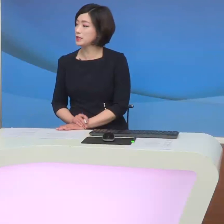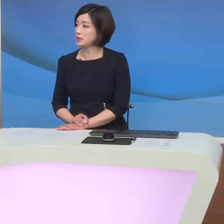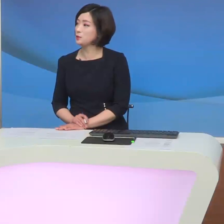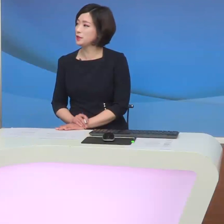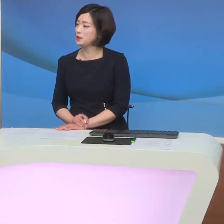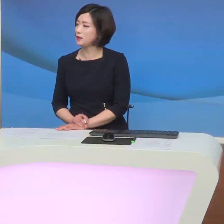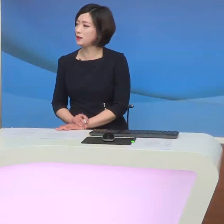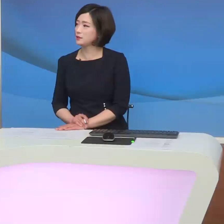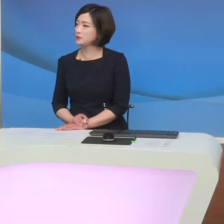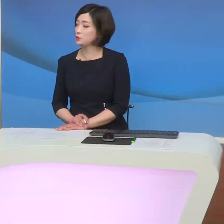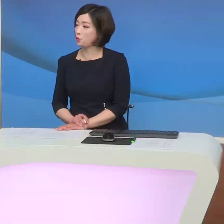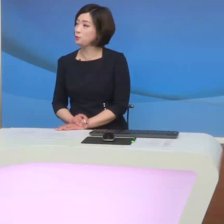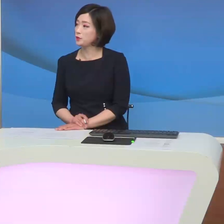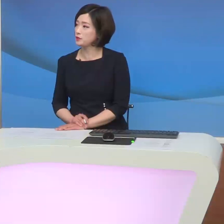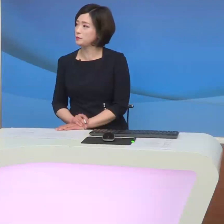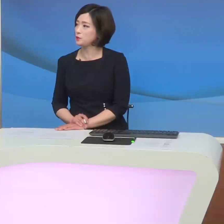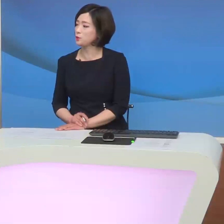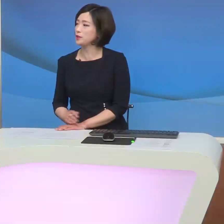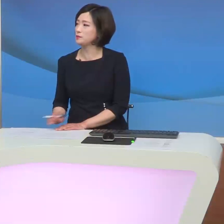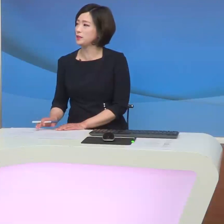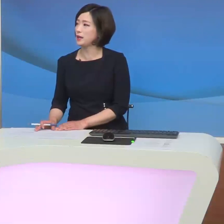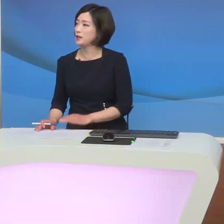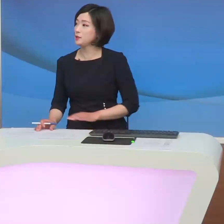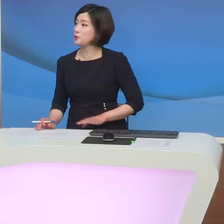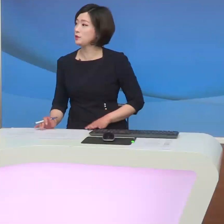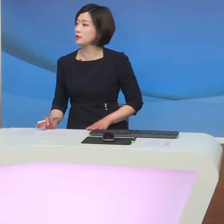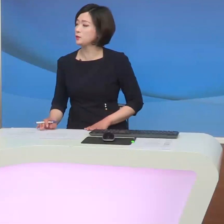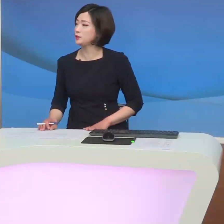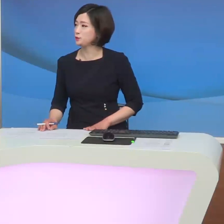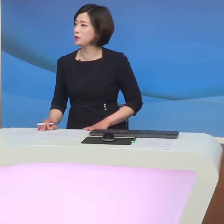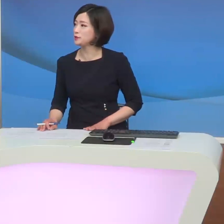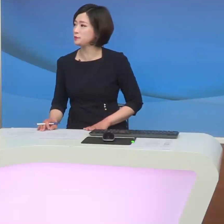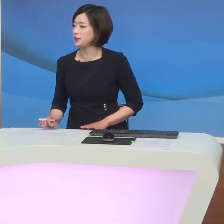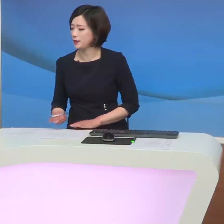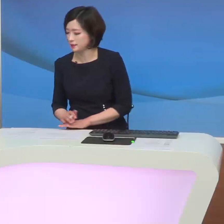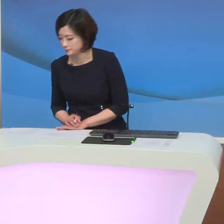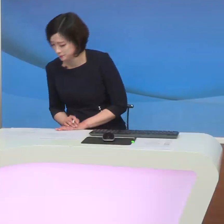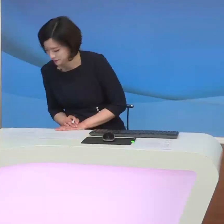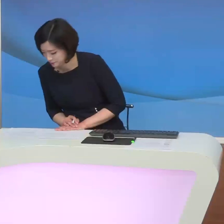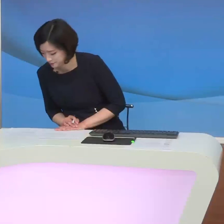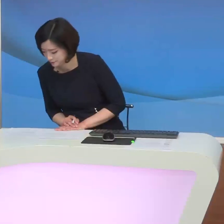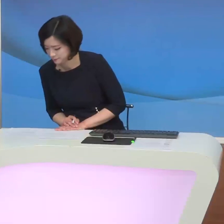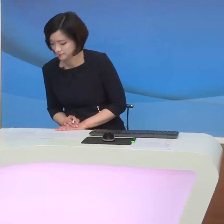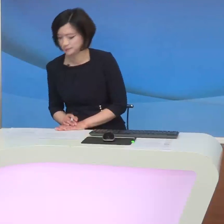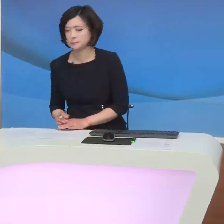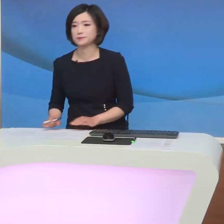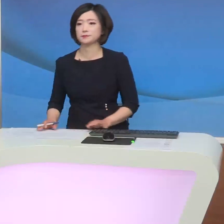어려움을 겪는 지역민들에게 큰 도움이 됐으면 좋겠습니다. 김종혁 기자 오늘 수고하셨습니다.